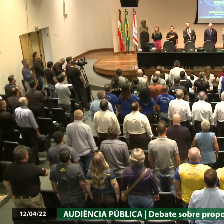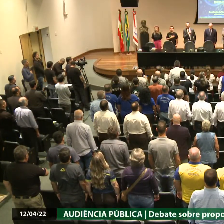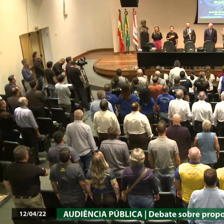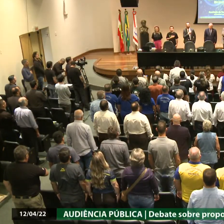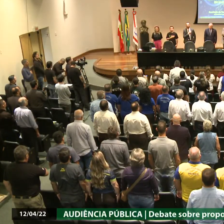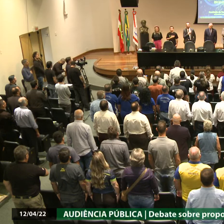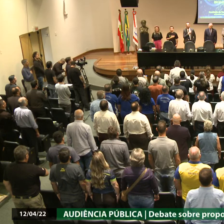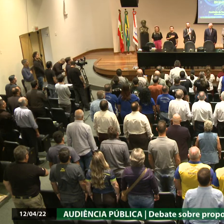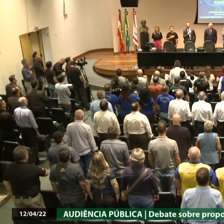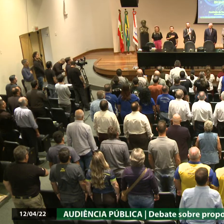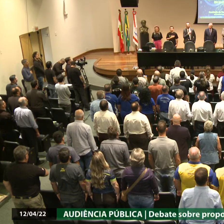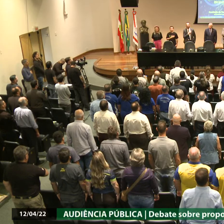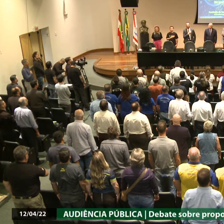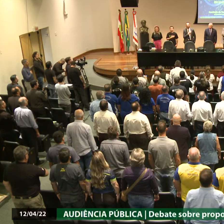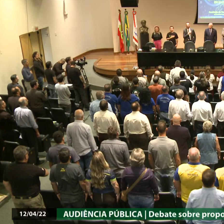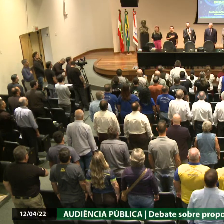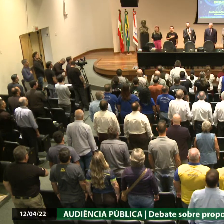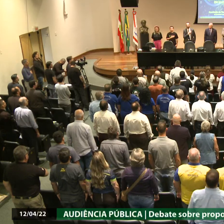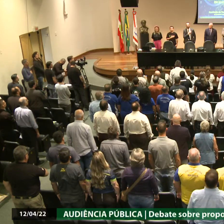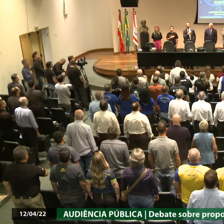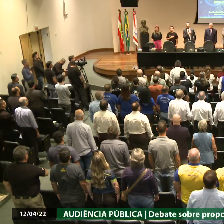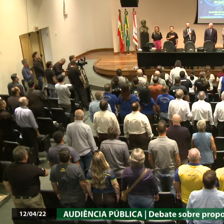E aí